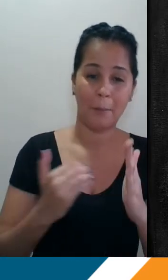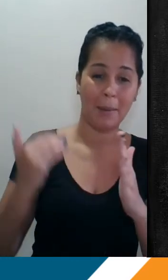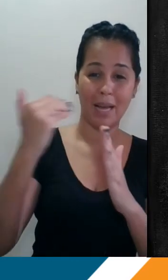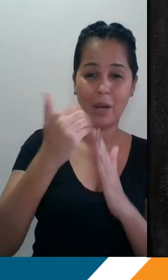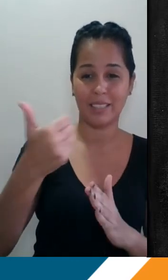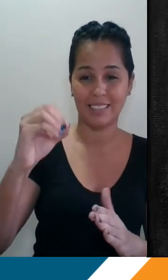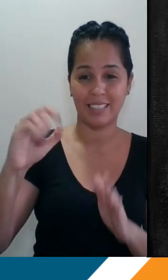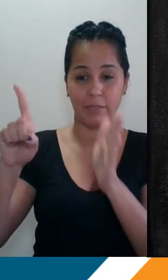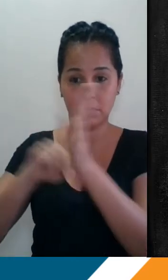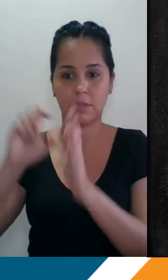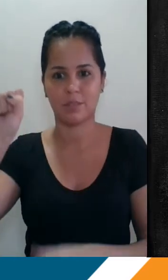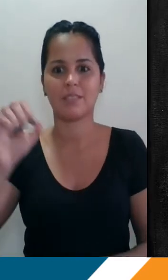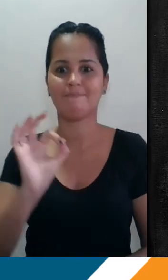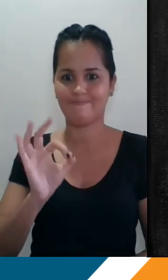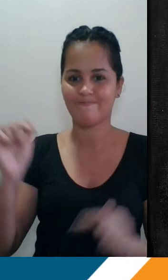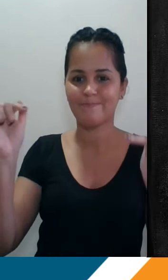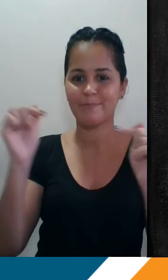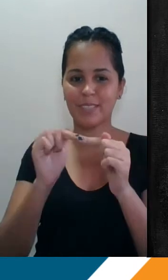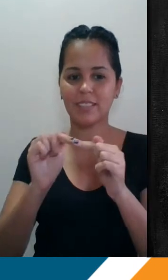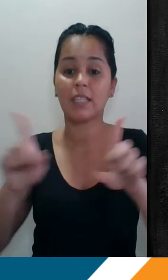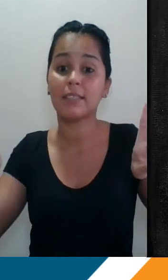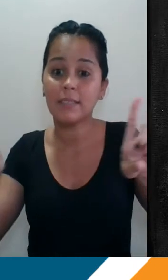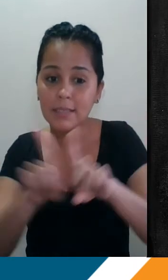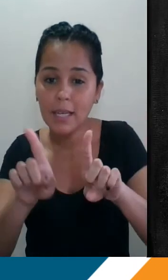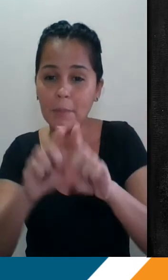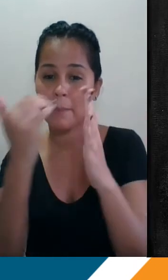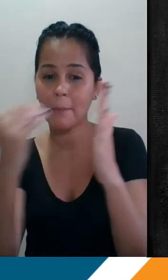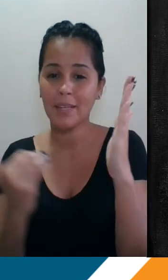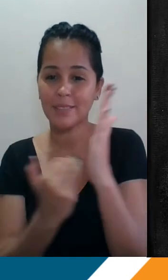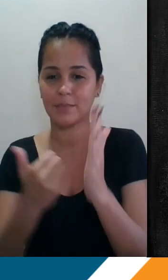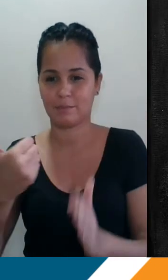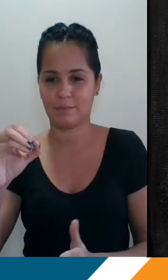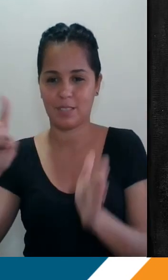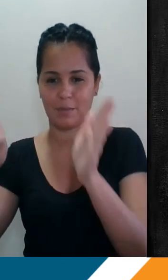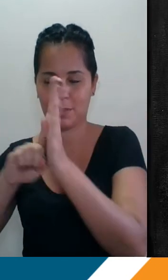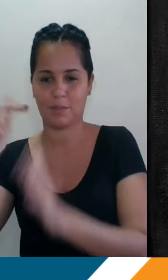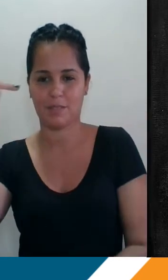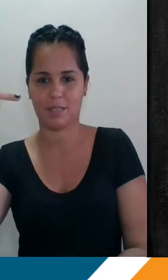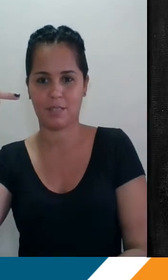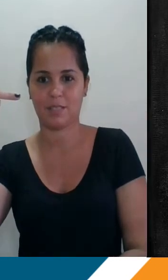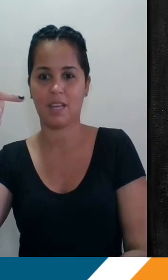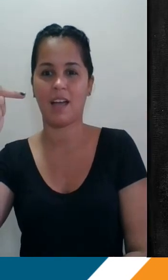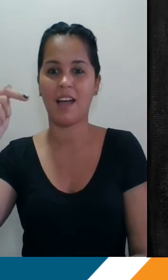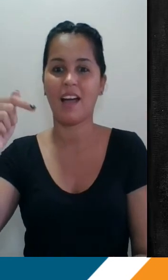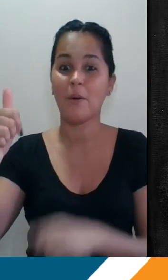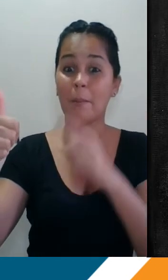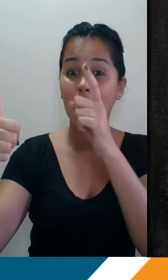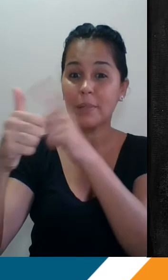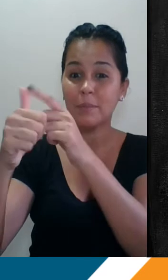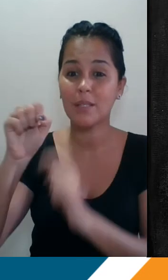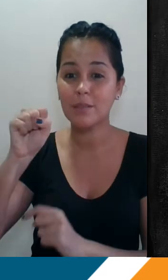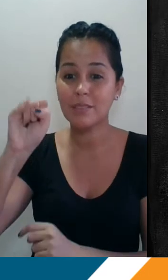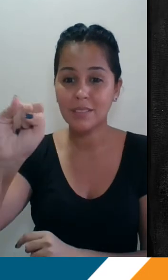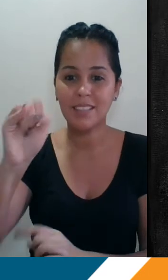a menos 8, ok, nossa segunda condição, e que também sejam menores que 10 elevado a menos 7, que foi a primeira condição que a gente